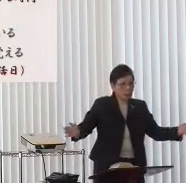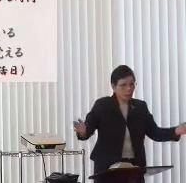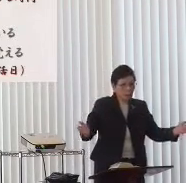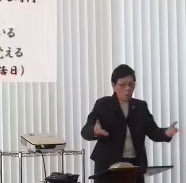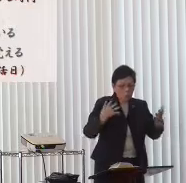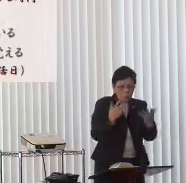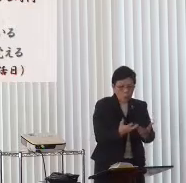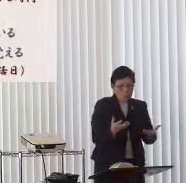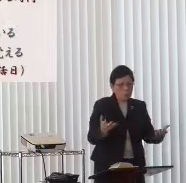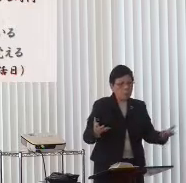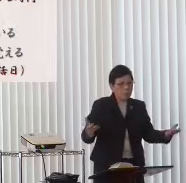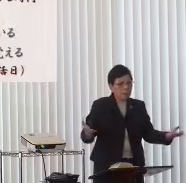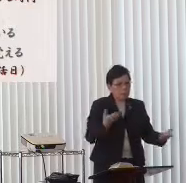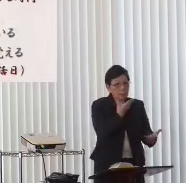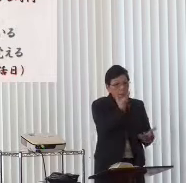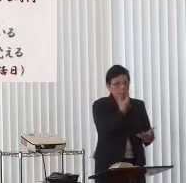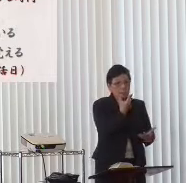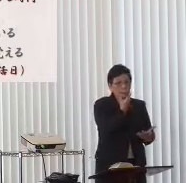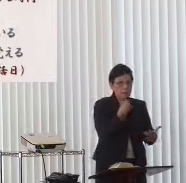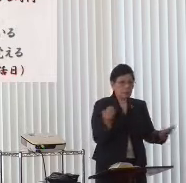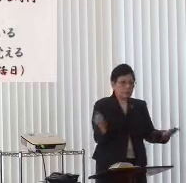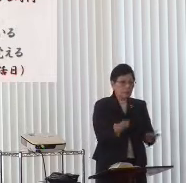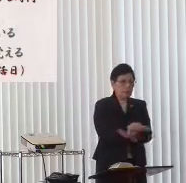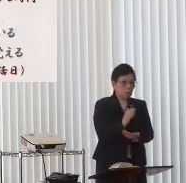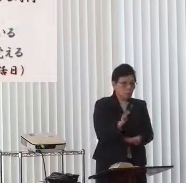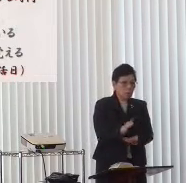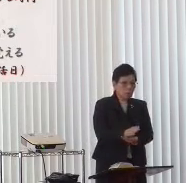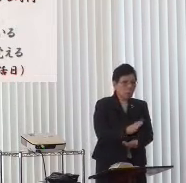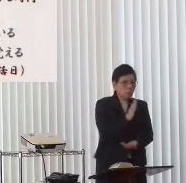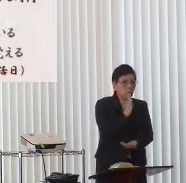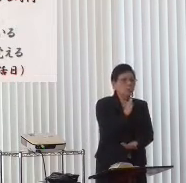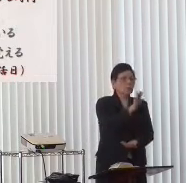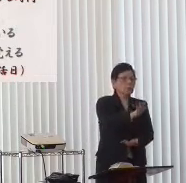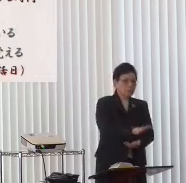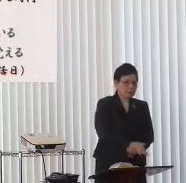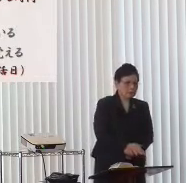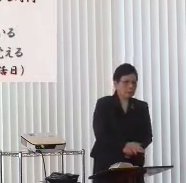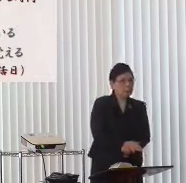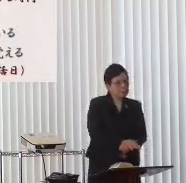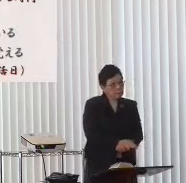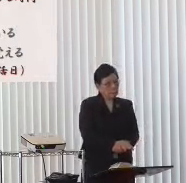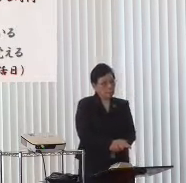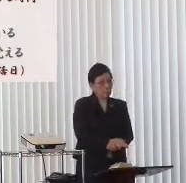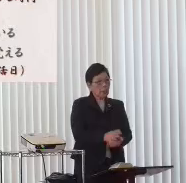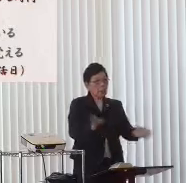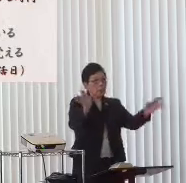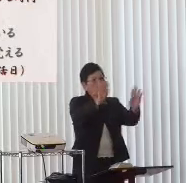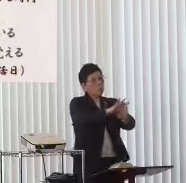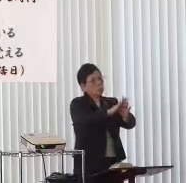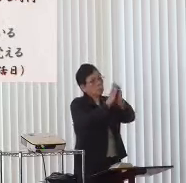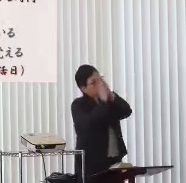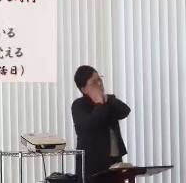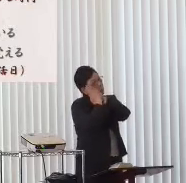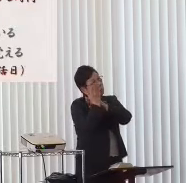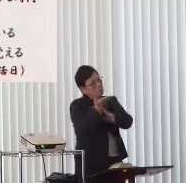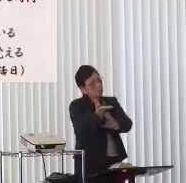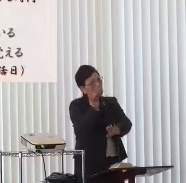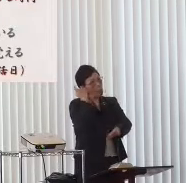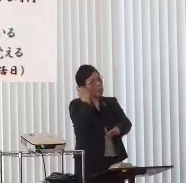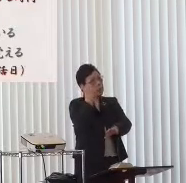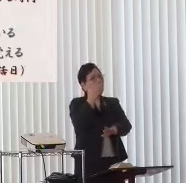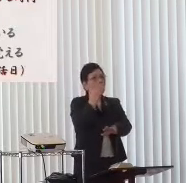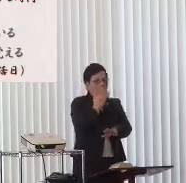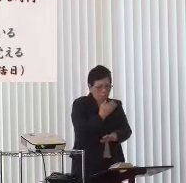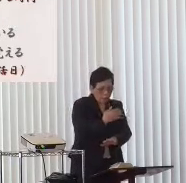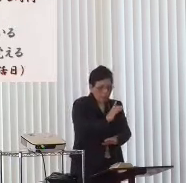豊かな幸せに満ちた日にすることは間違いありませんし、また夜寝る前に神様にその日を、一日を感謝